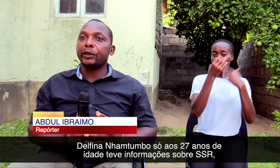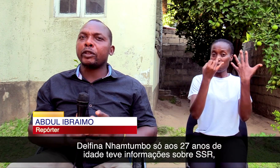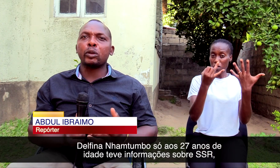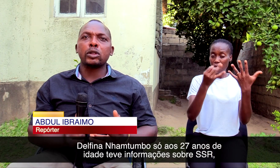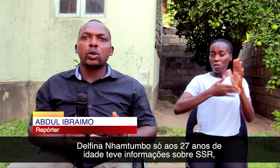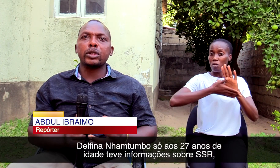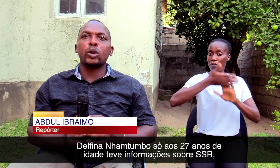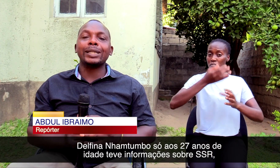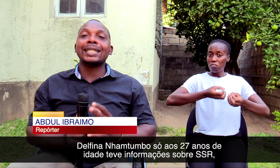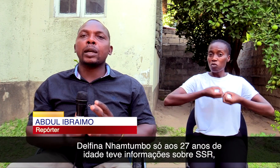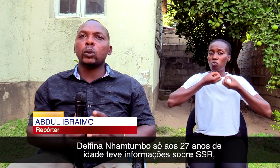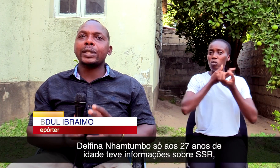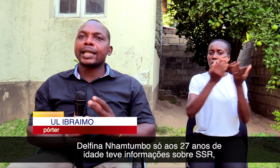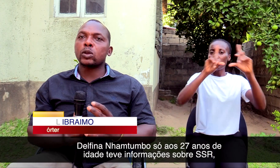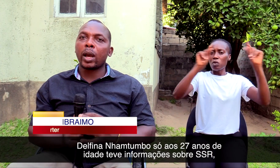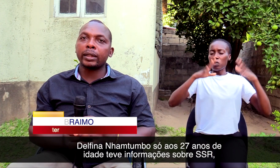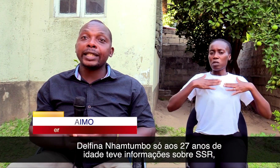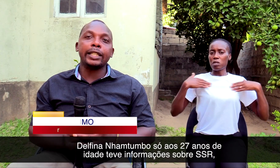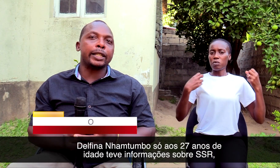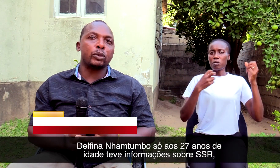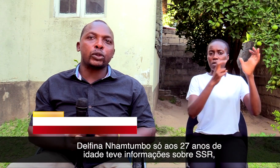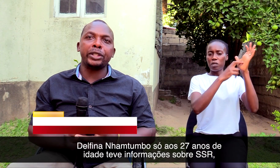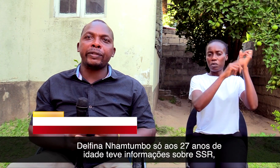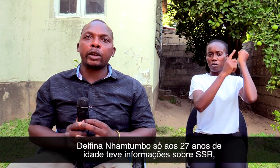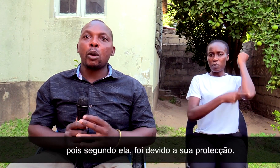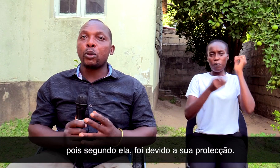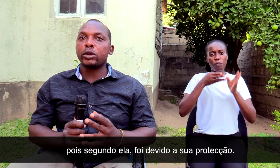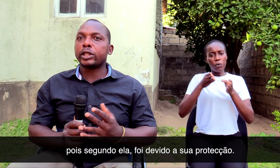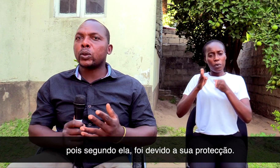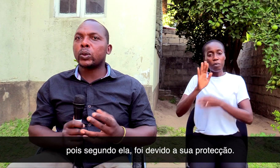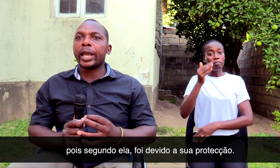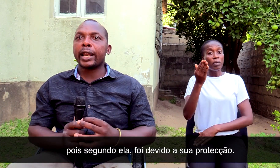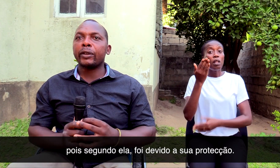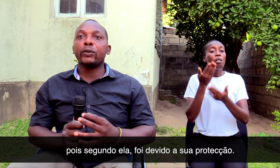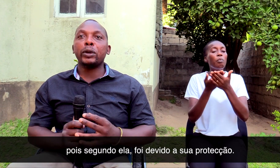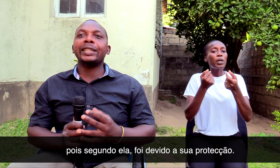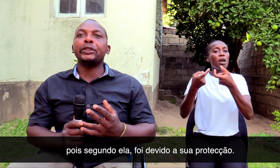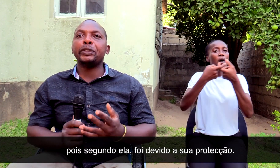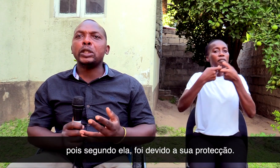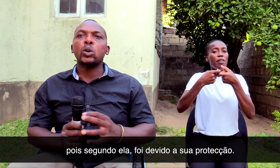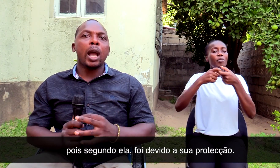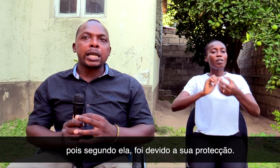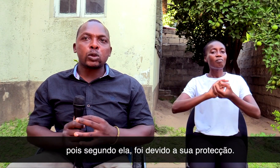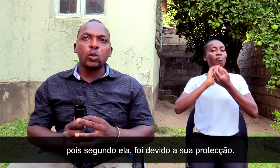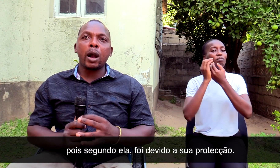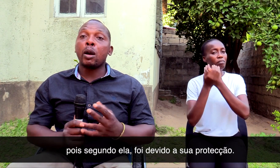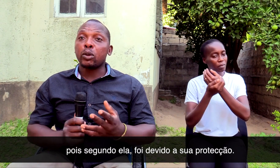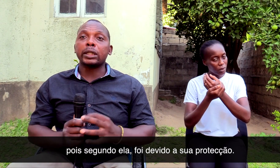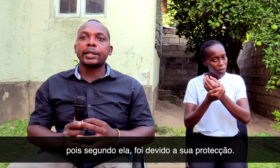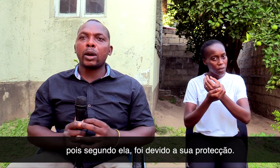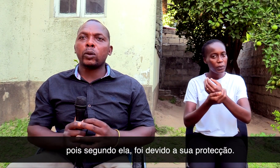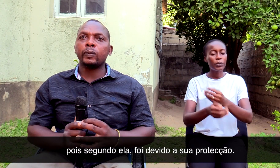idade, teve informações sobre saúde sexual e reprodutiva, pois, segundo ela, foi devido à